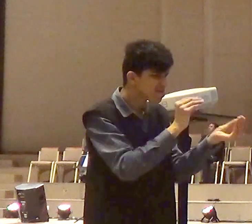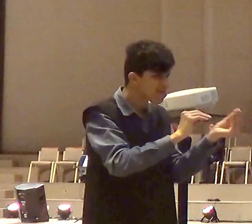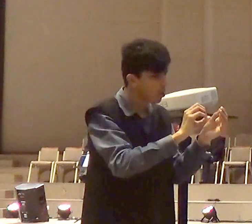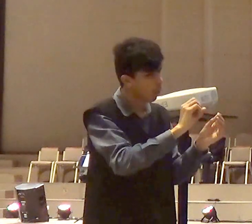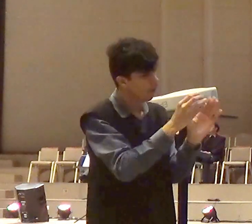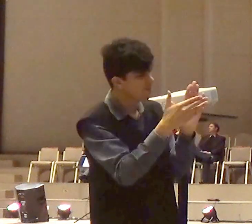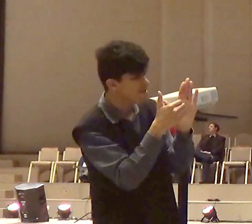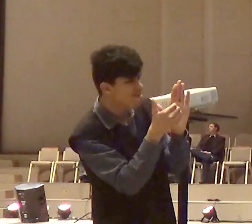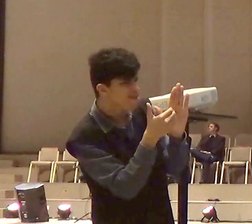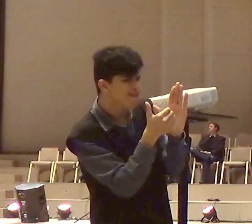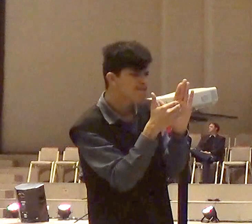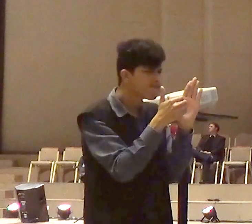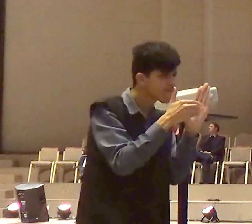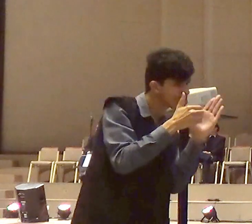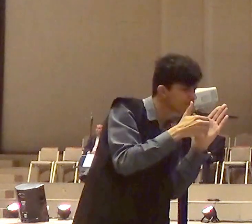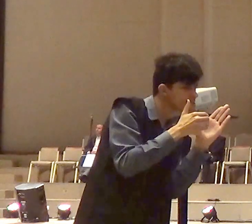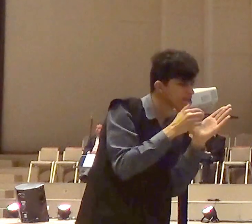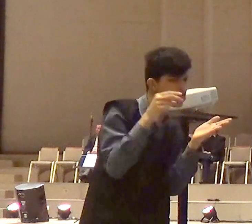coração